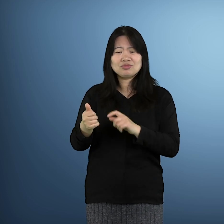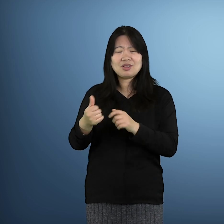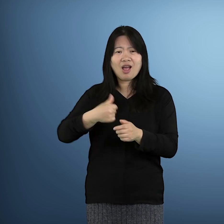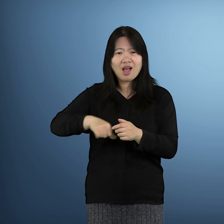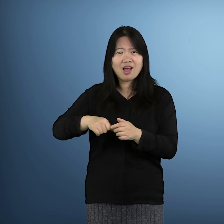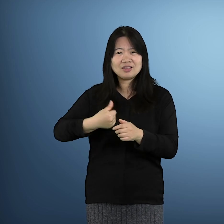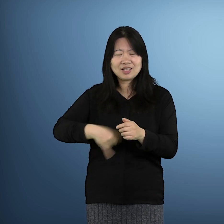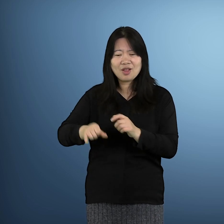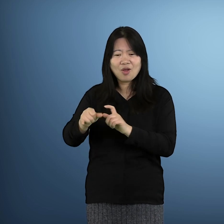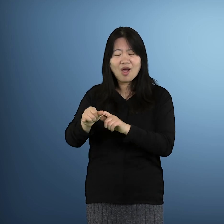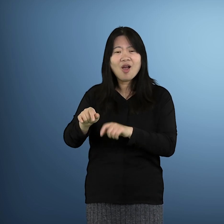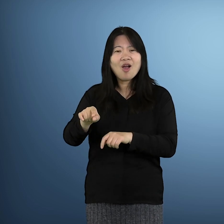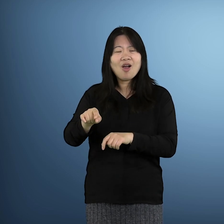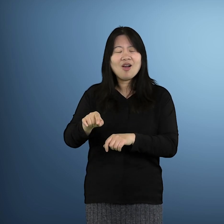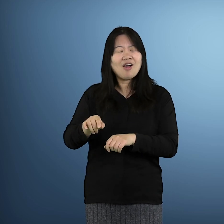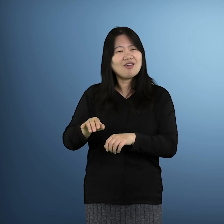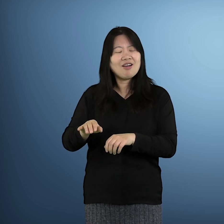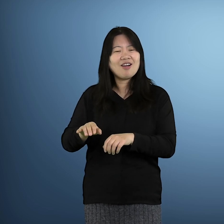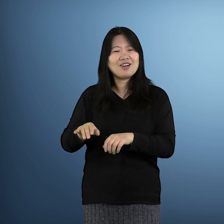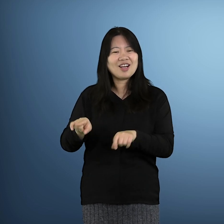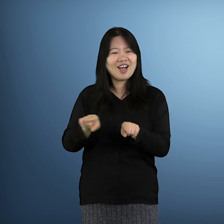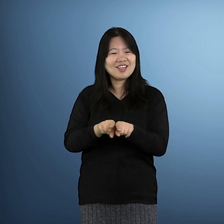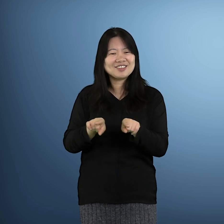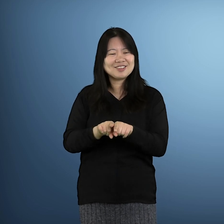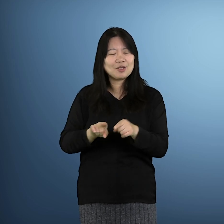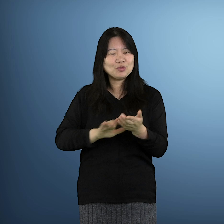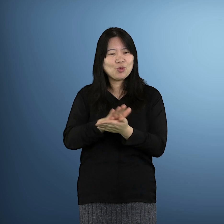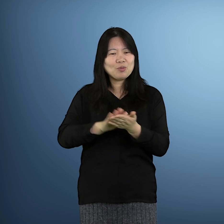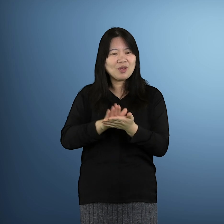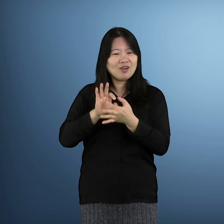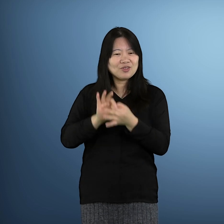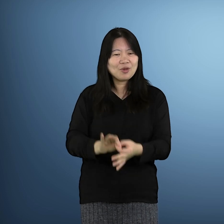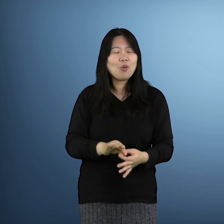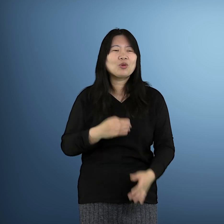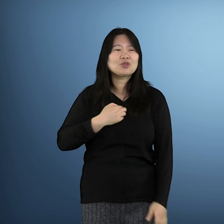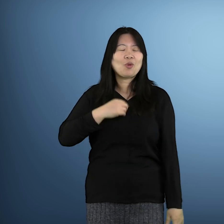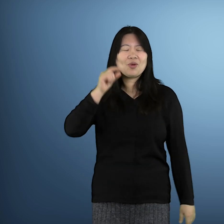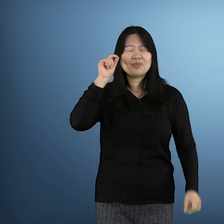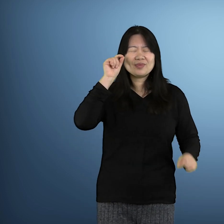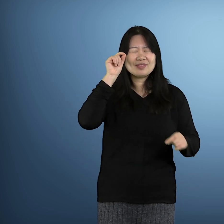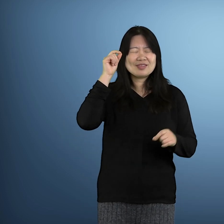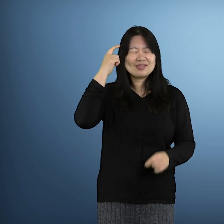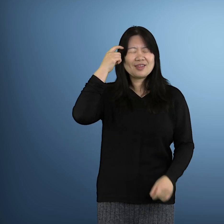이 카드놀이의 은사가 있다는 걸 이번에 깨달았어요.